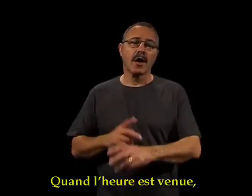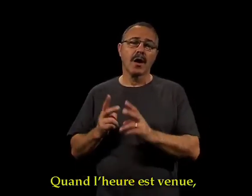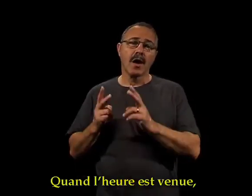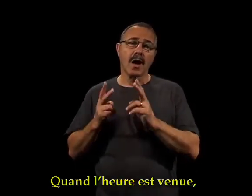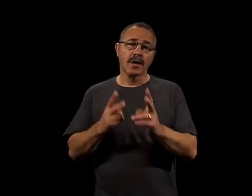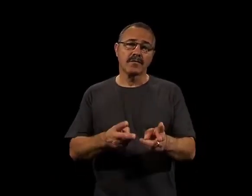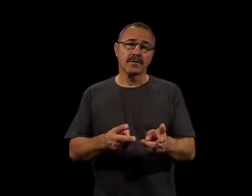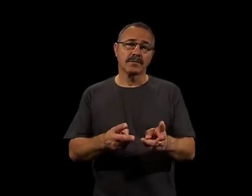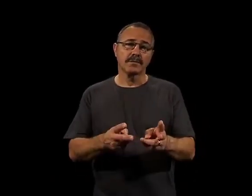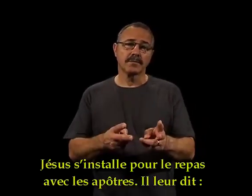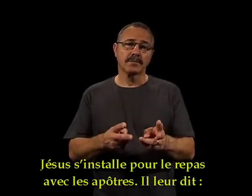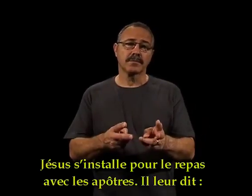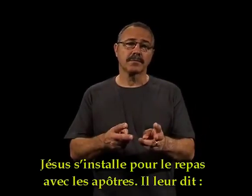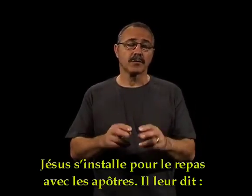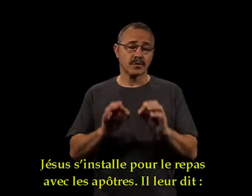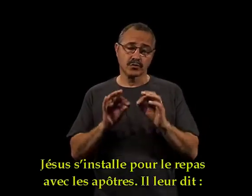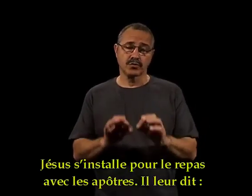Quand l'heure est venue,